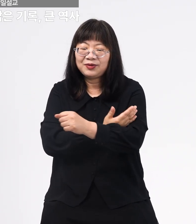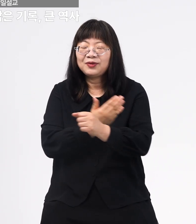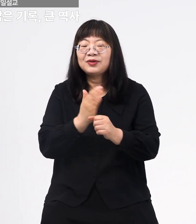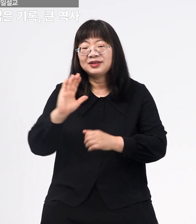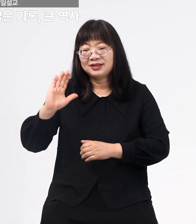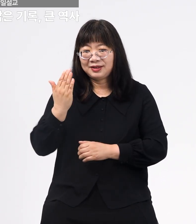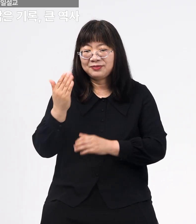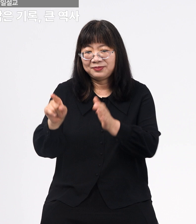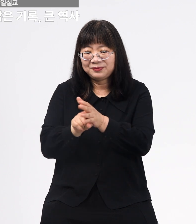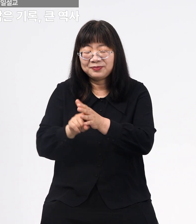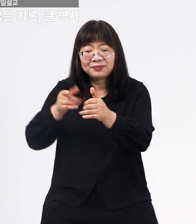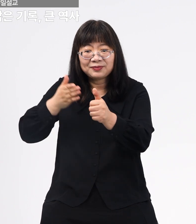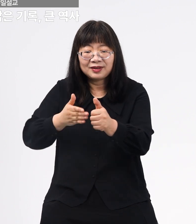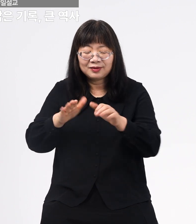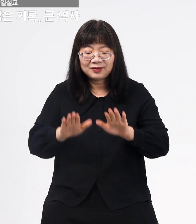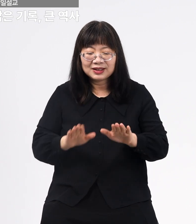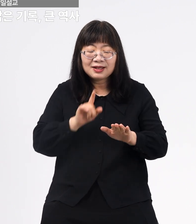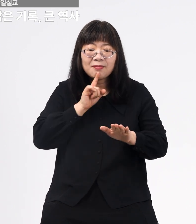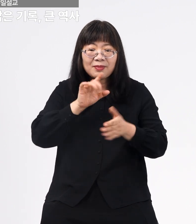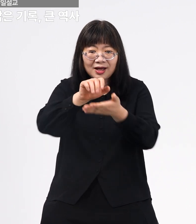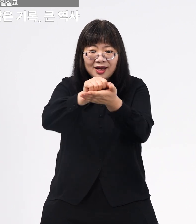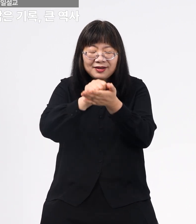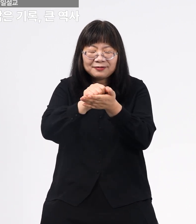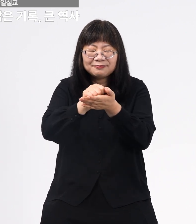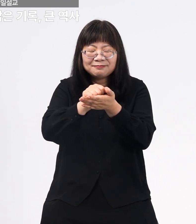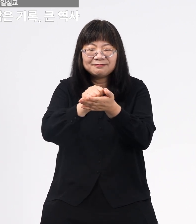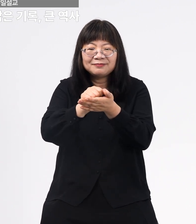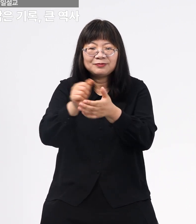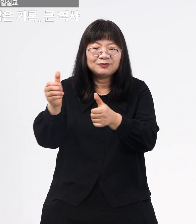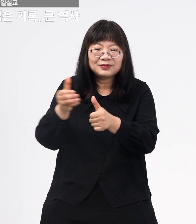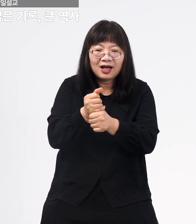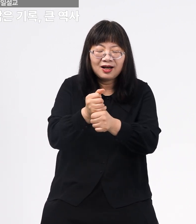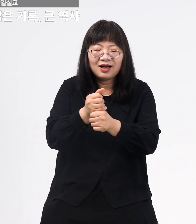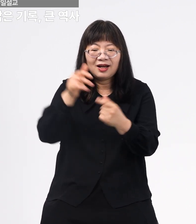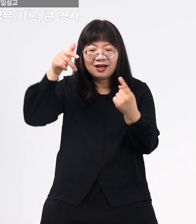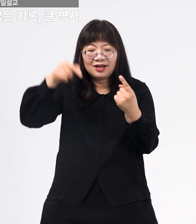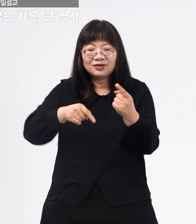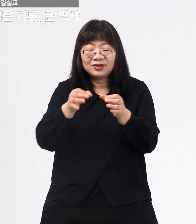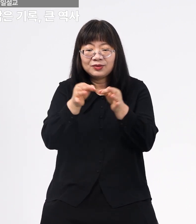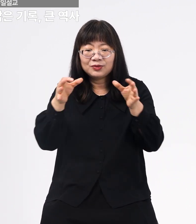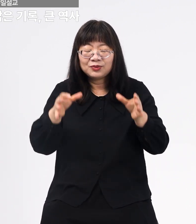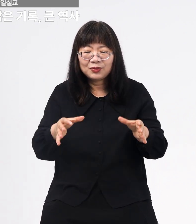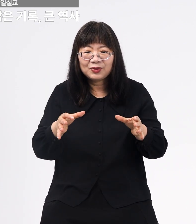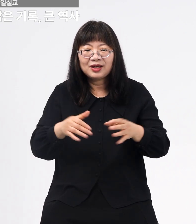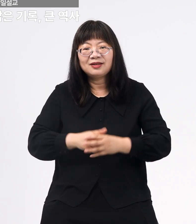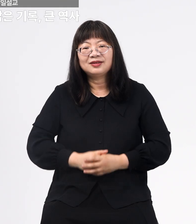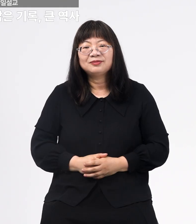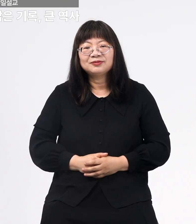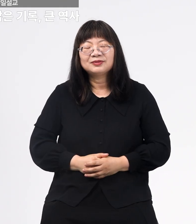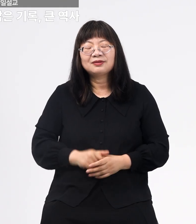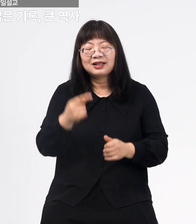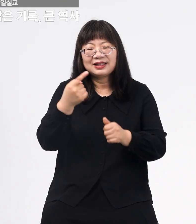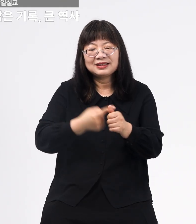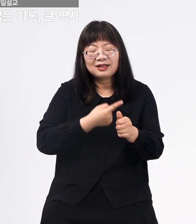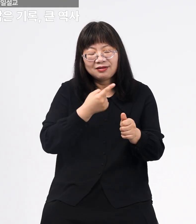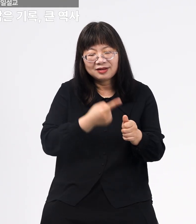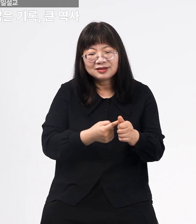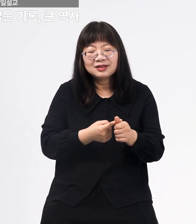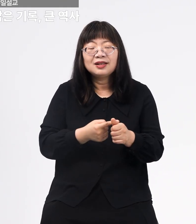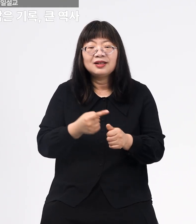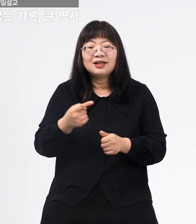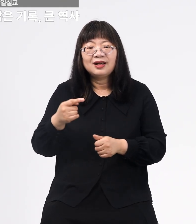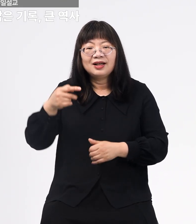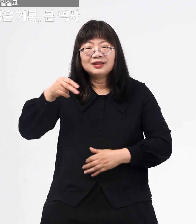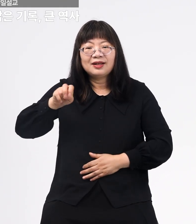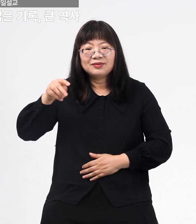믿습니까? 오늘 이 말씀을 붙잡고 또 한 주를 무심히 삼갈처럼